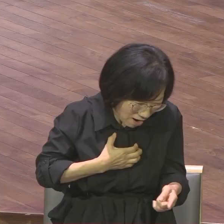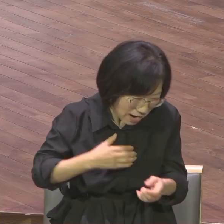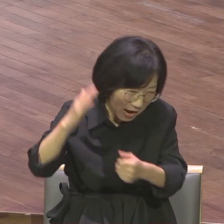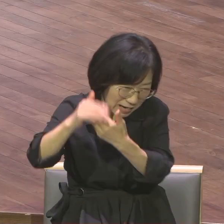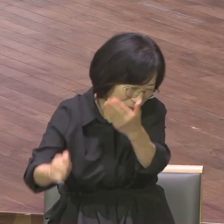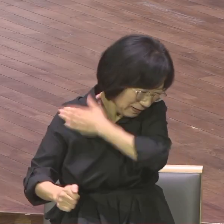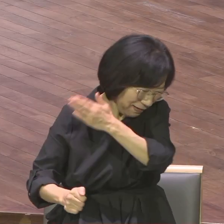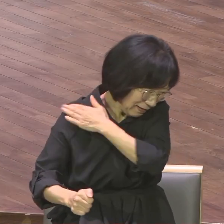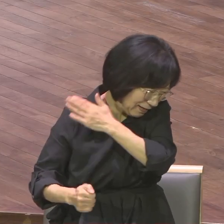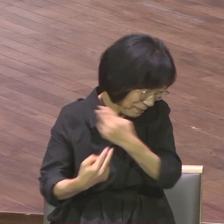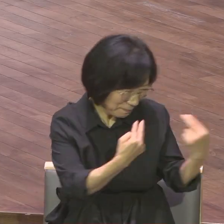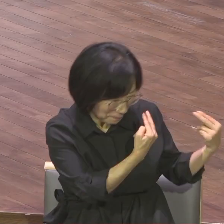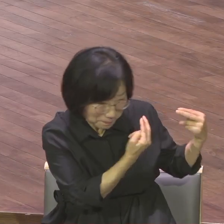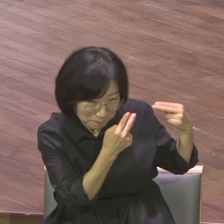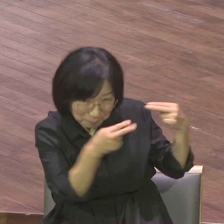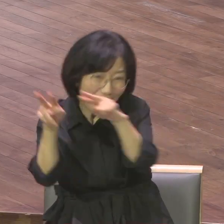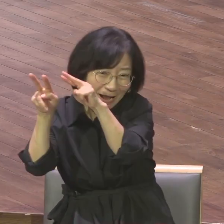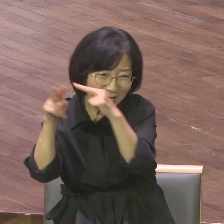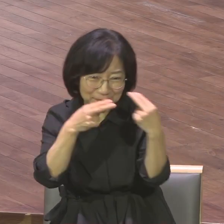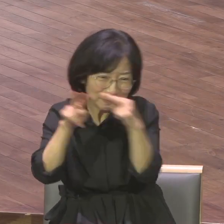나는 질투하는 하나님 짓거리였어.